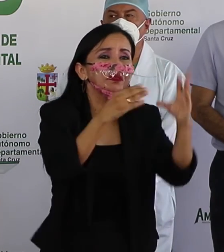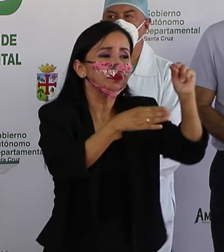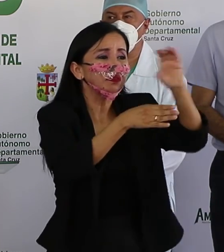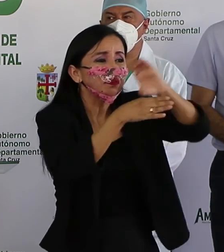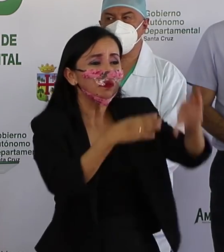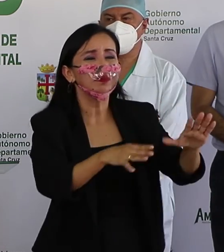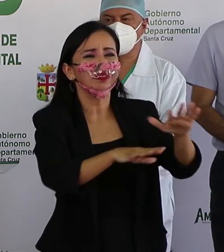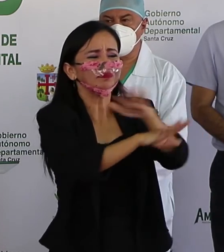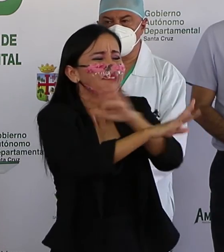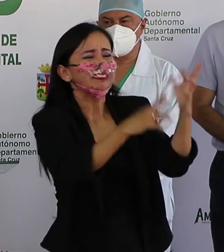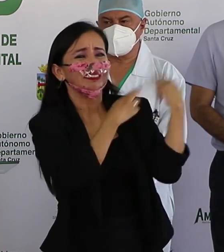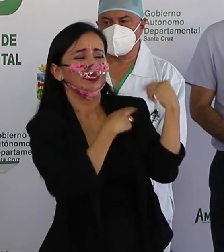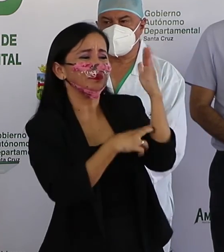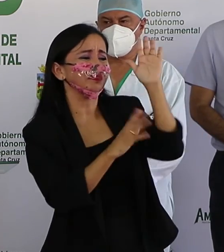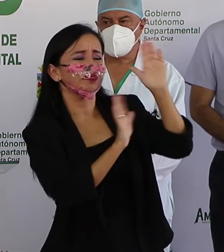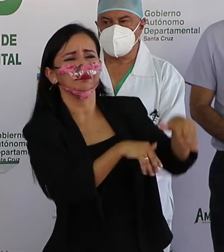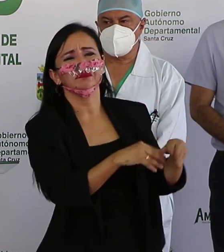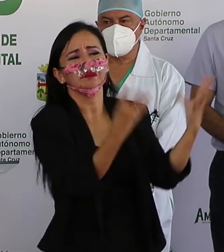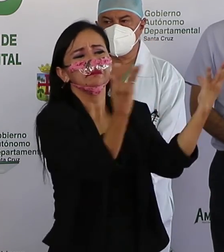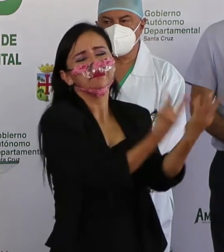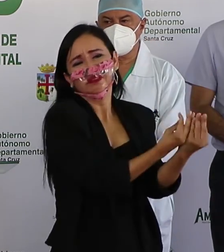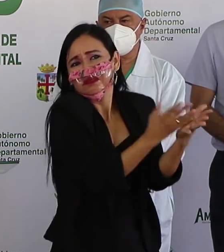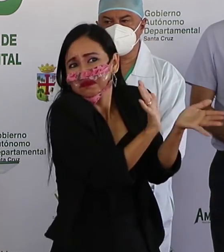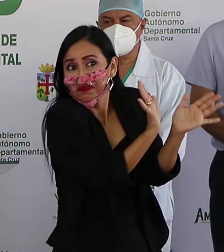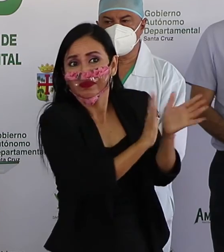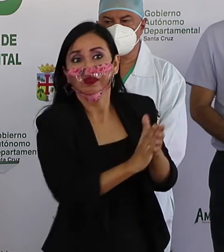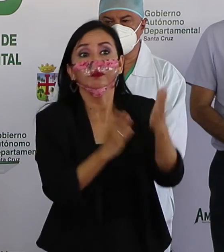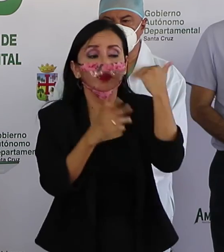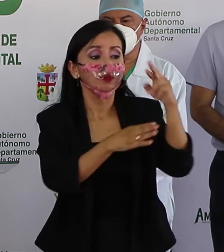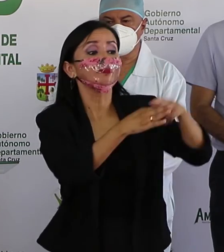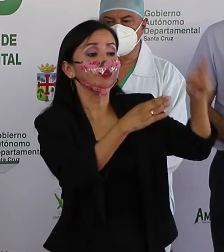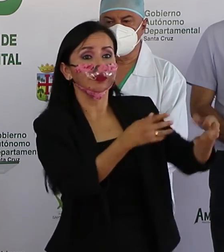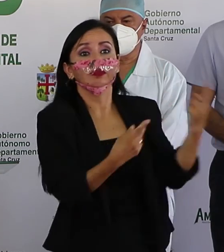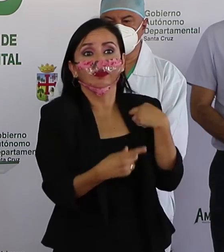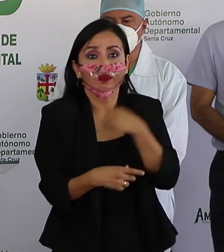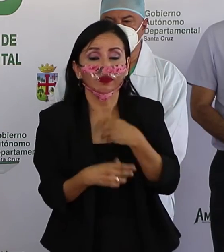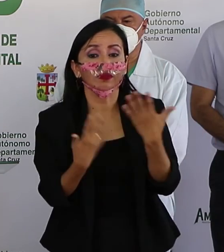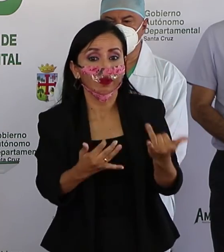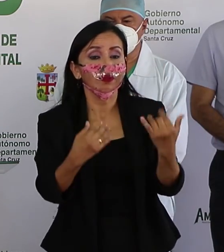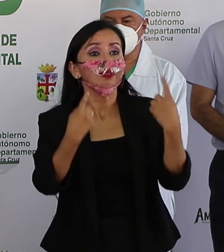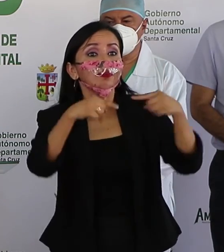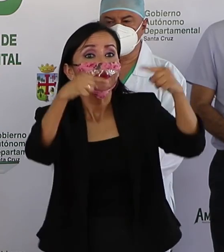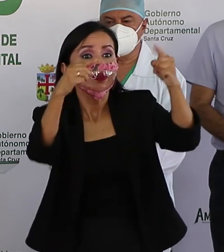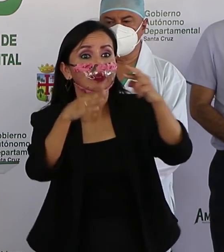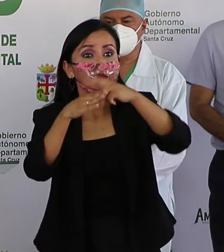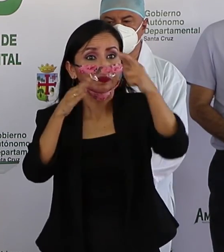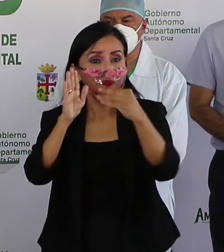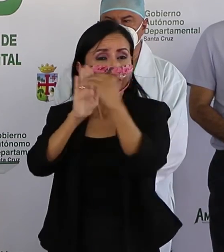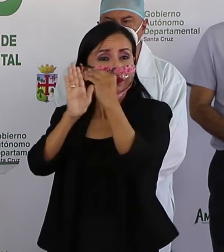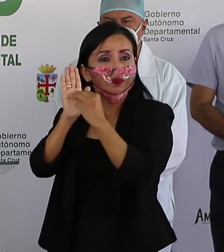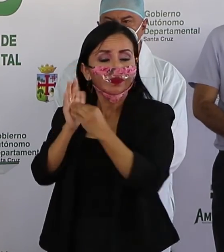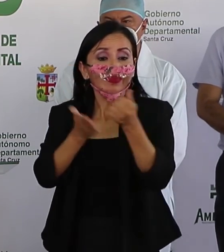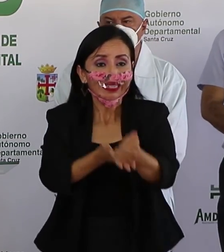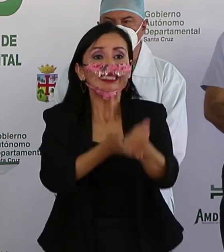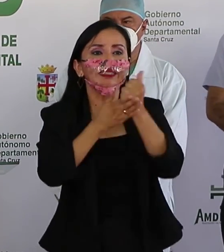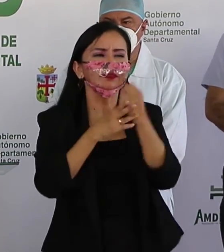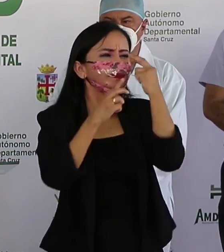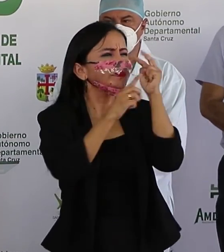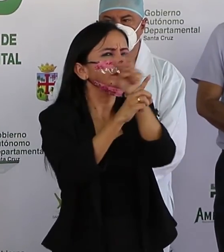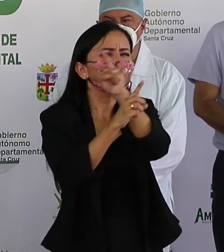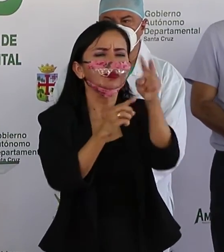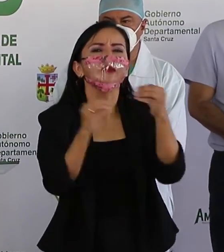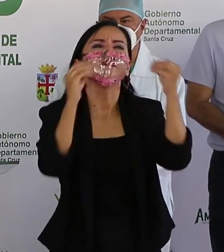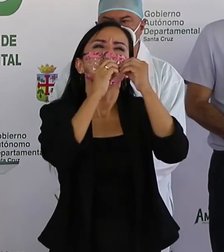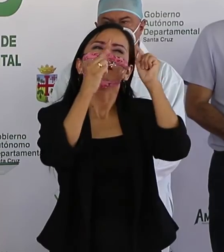y responsables son insignificantes. Por eso son los resultados que estamos obteniendo hoy en día, que nos ayudan a mirar con